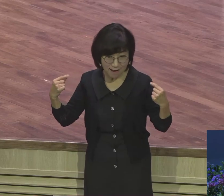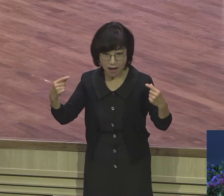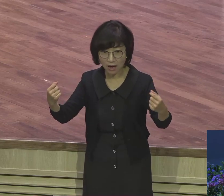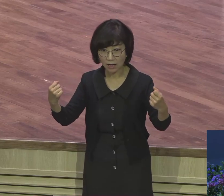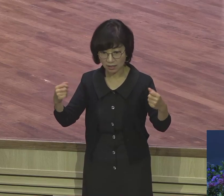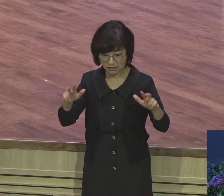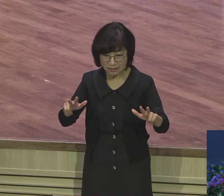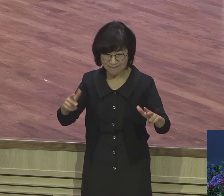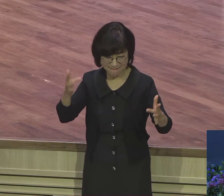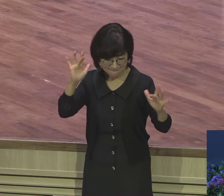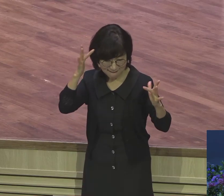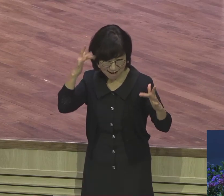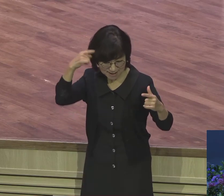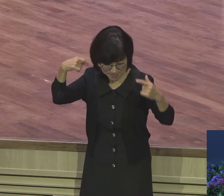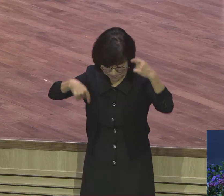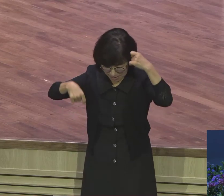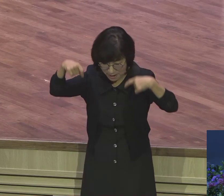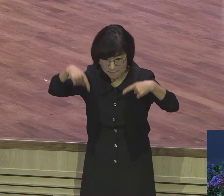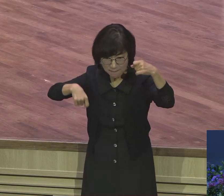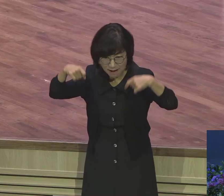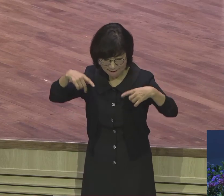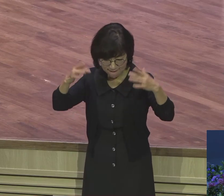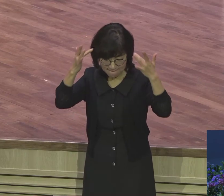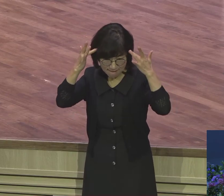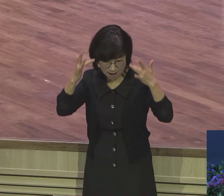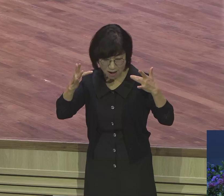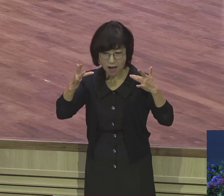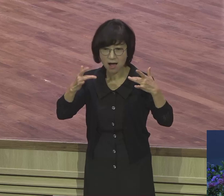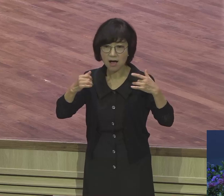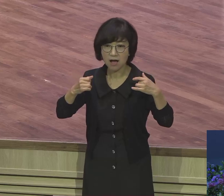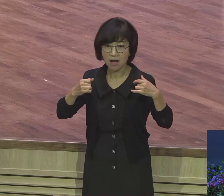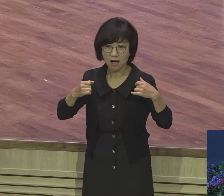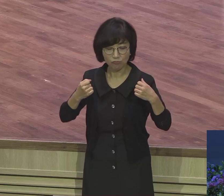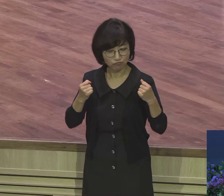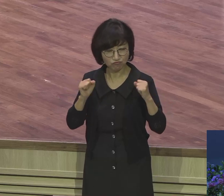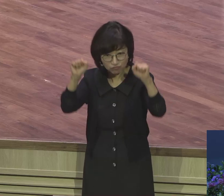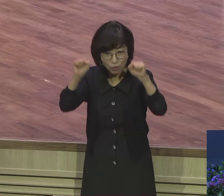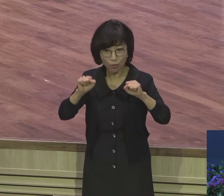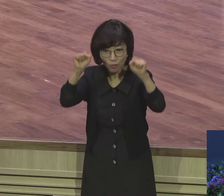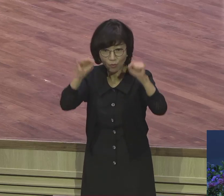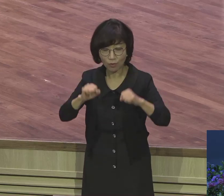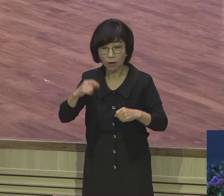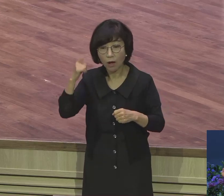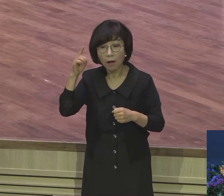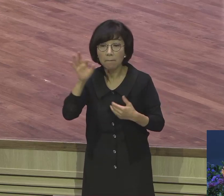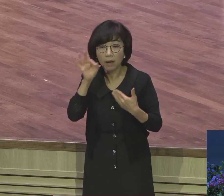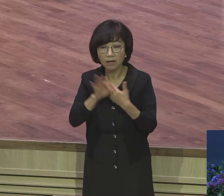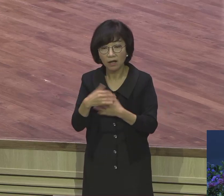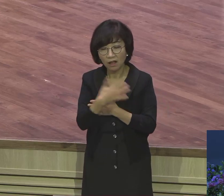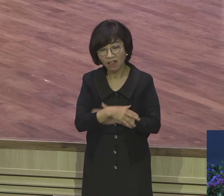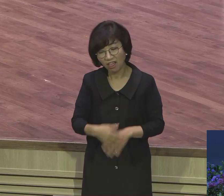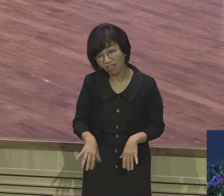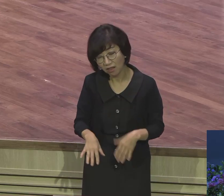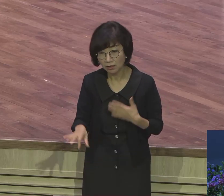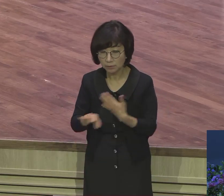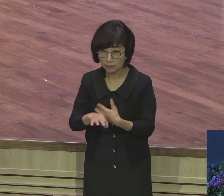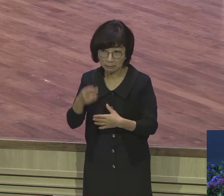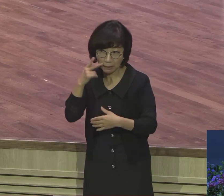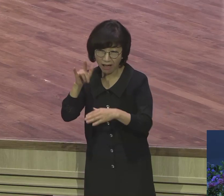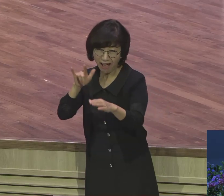어디서 땀 흘리면서 안 그러면 시차가 빨빨리 못 이기나 봐요. 체력이 안 되면 시차를 못 이기요. 사회 감당 못 해요.